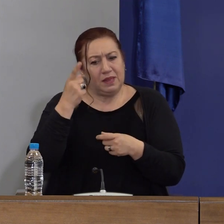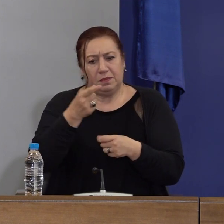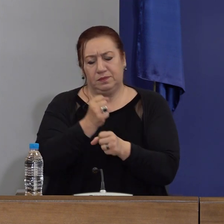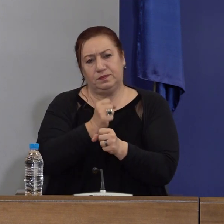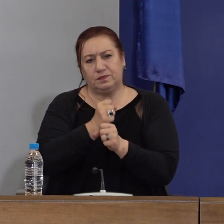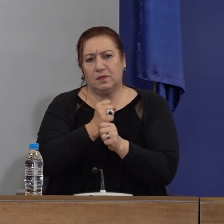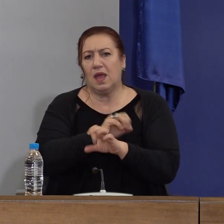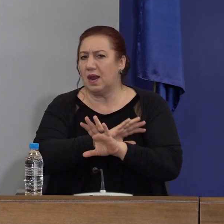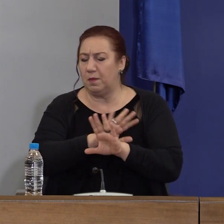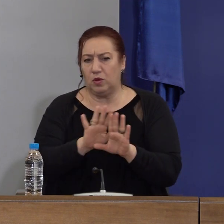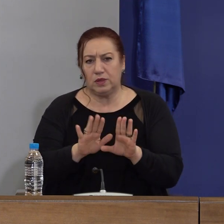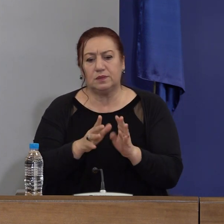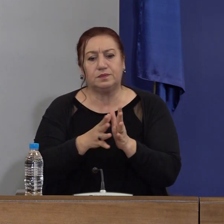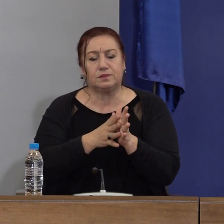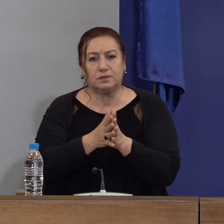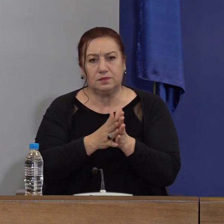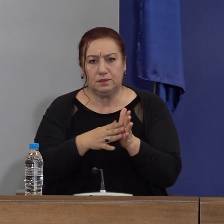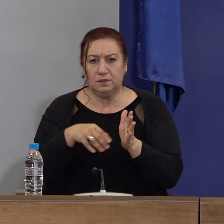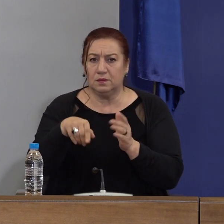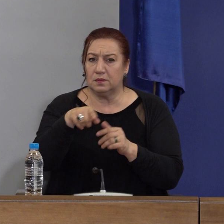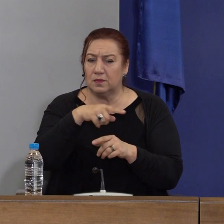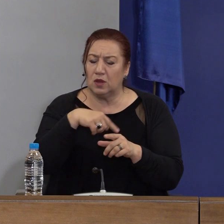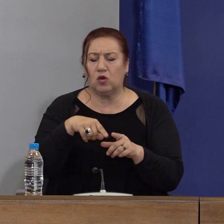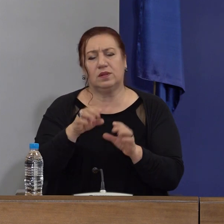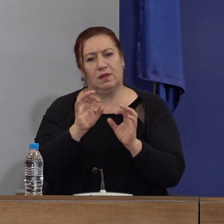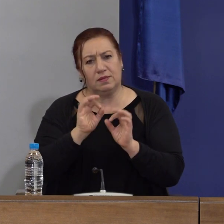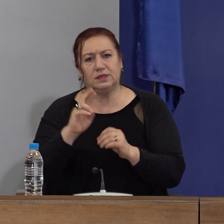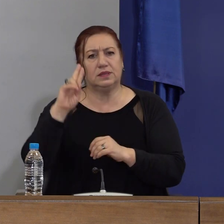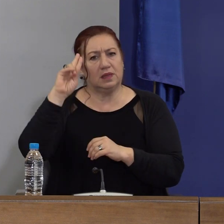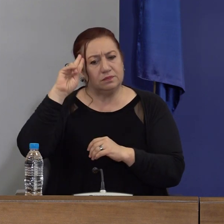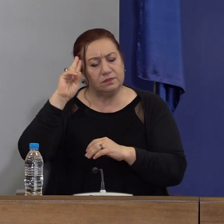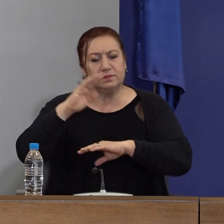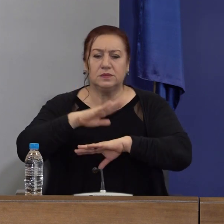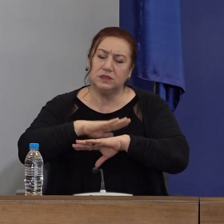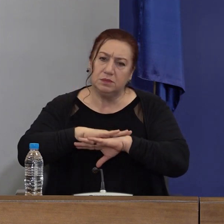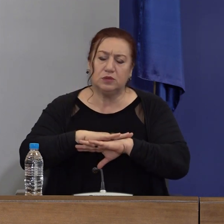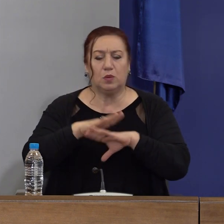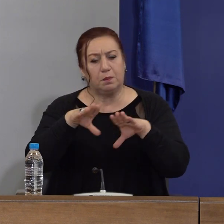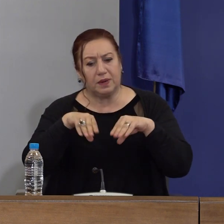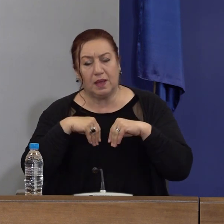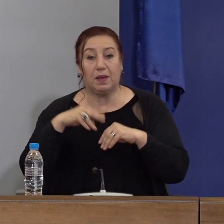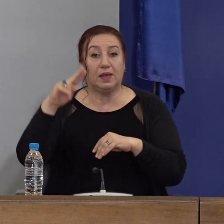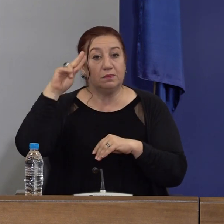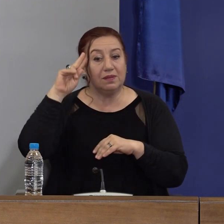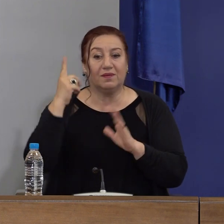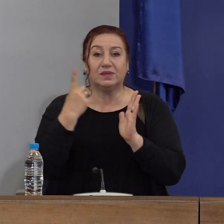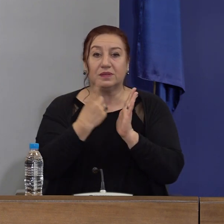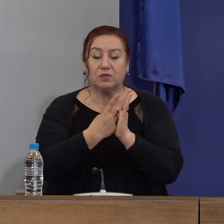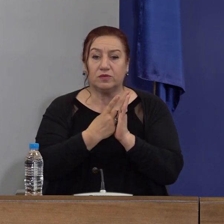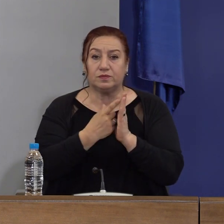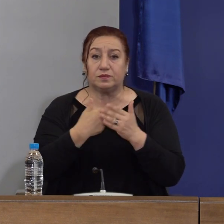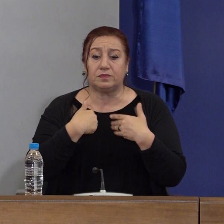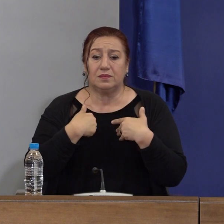И хората наистина съзнателно и дисциплинирано ще изпълняват тези заповеди. Нашите мерки